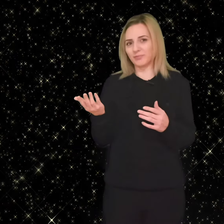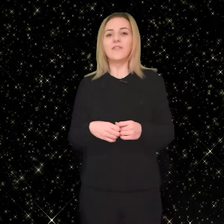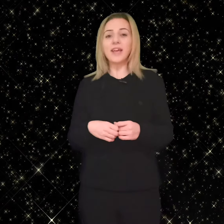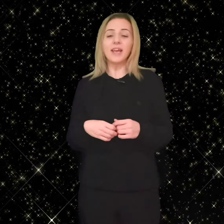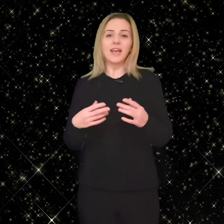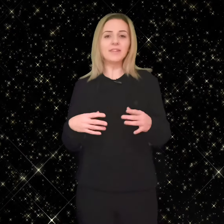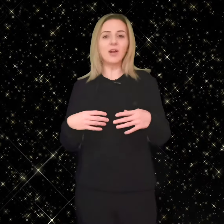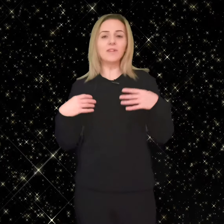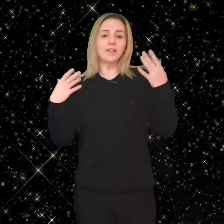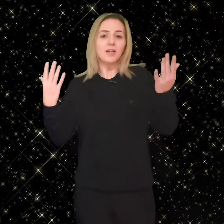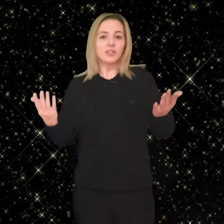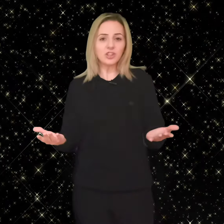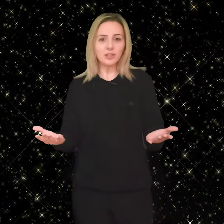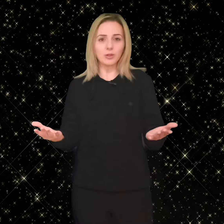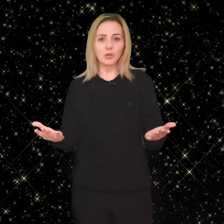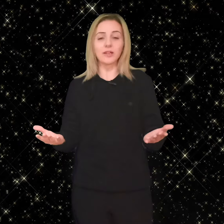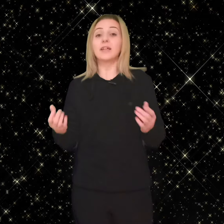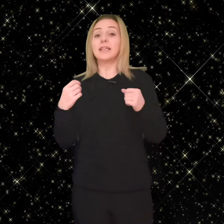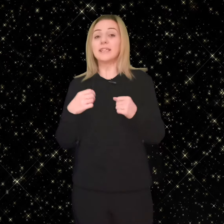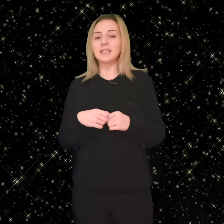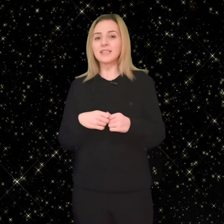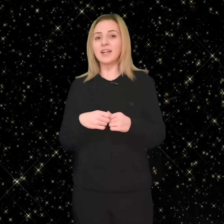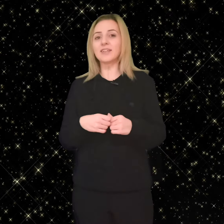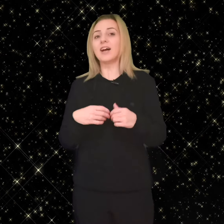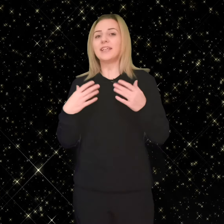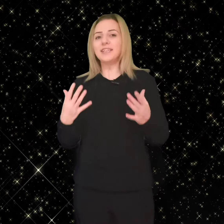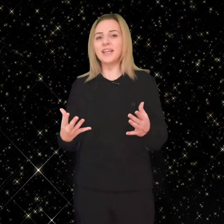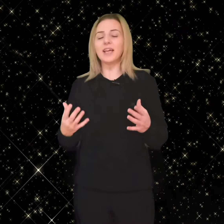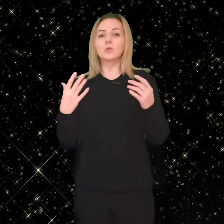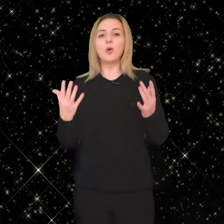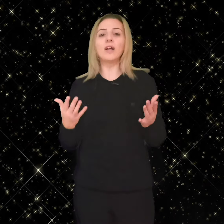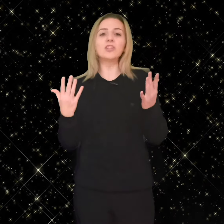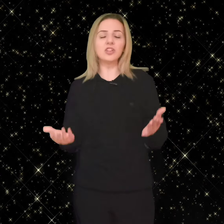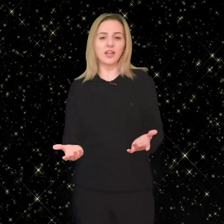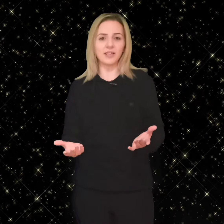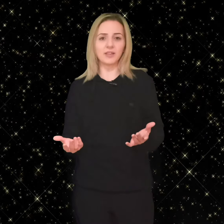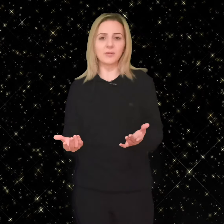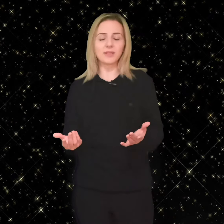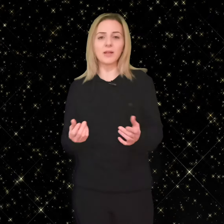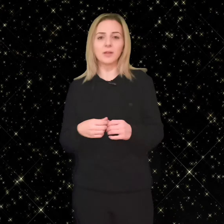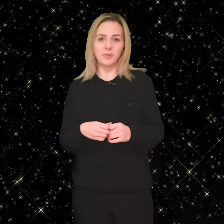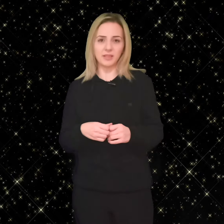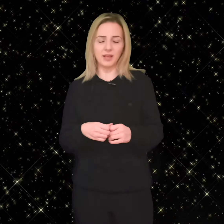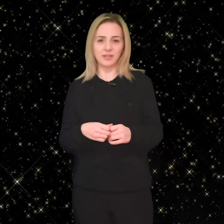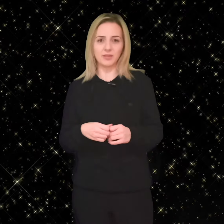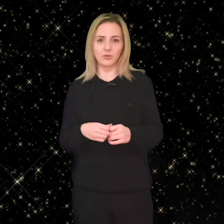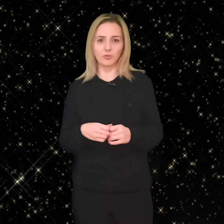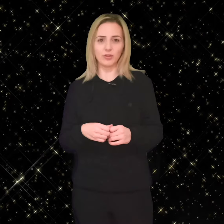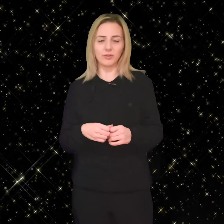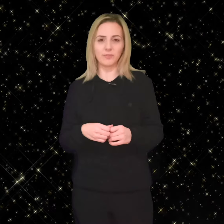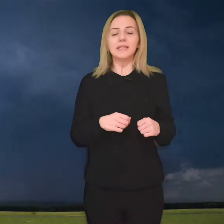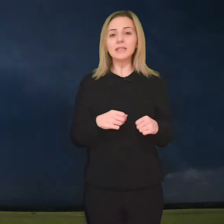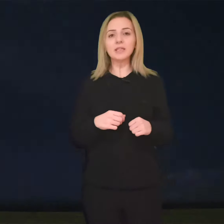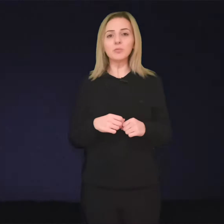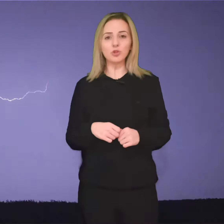parlıyorlar. Ve etraflarına ışık yayıyorlar. Yıldızlar da yine doğal ışık kaynaklarımızdan bir tanesidir